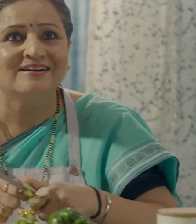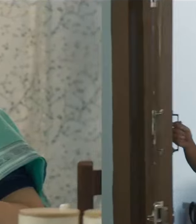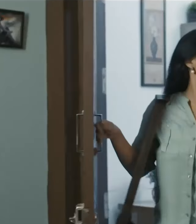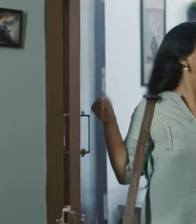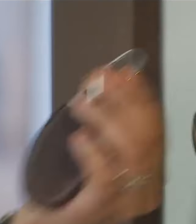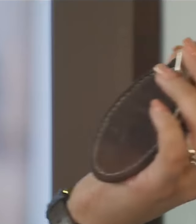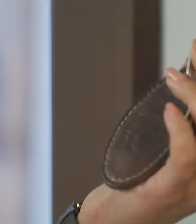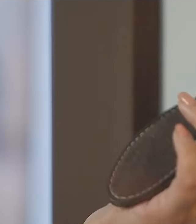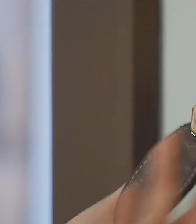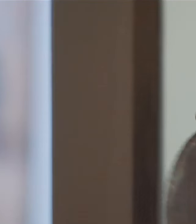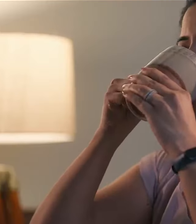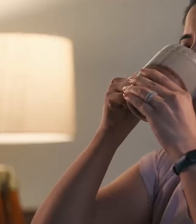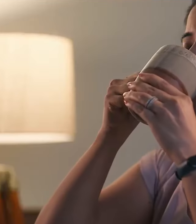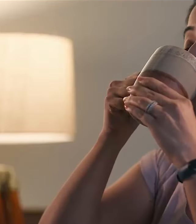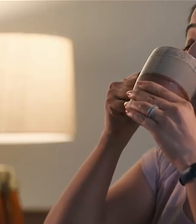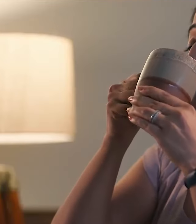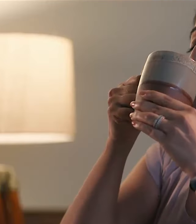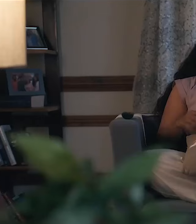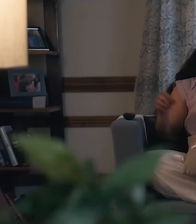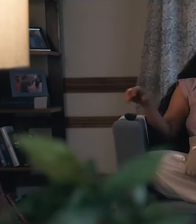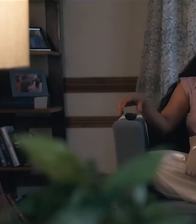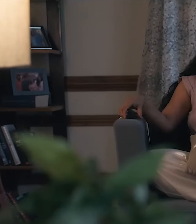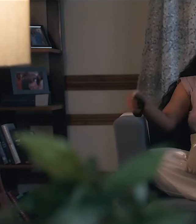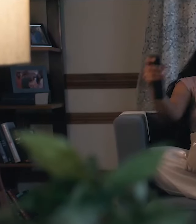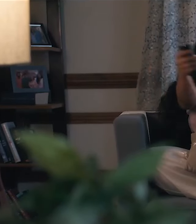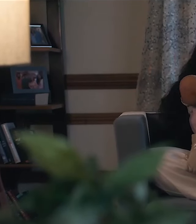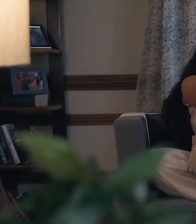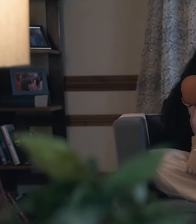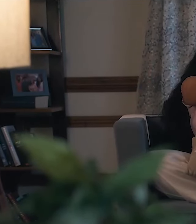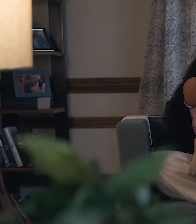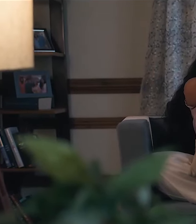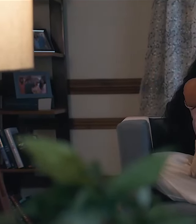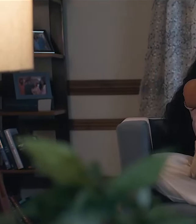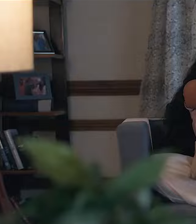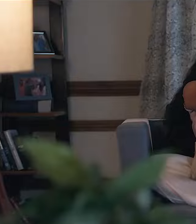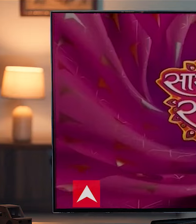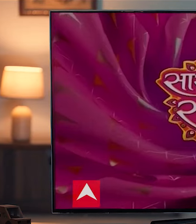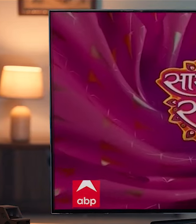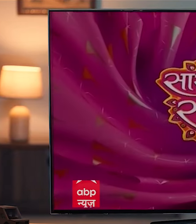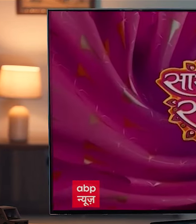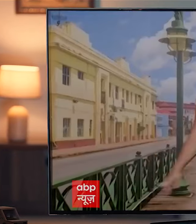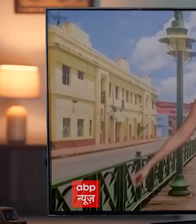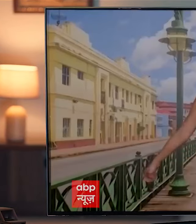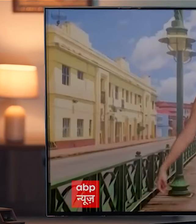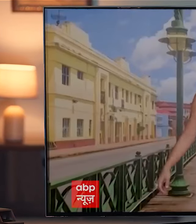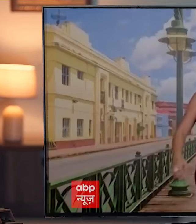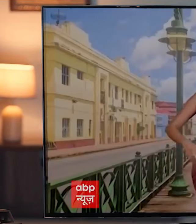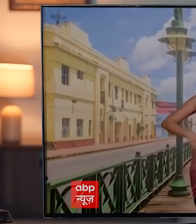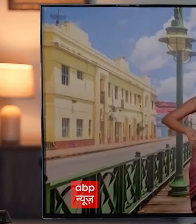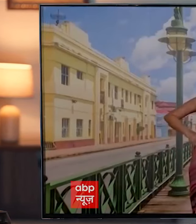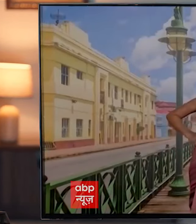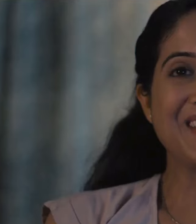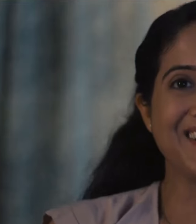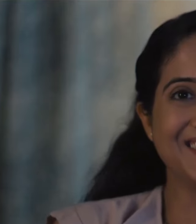और ये है इनकी बहु। पूरे दिन ऑफिस की टेंशन हो जाए गॉन जब ये करें अपना फेवरेट शो फ्री टाइम